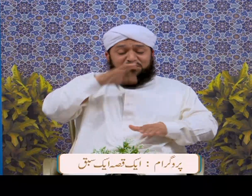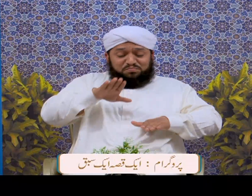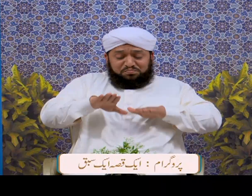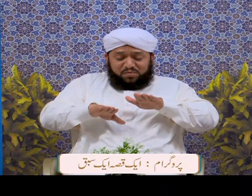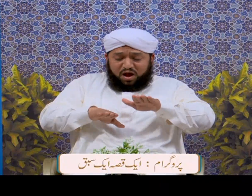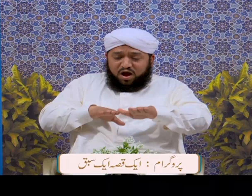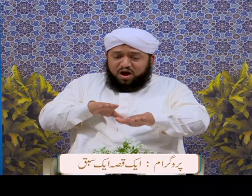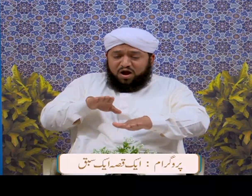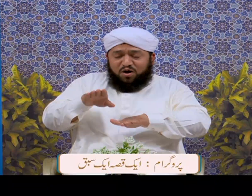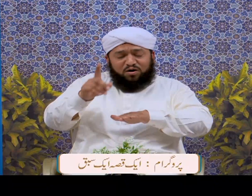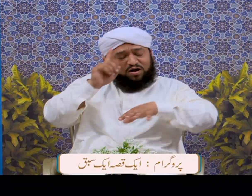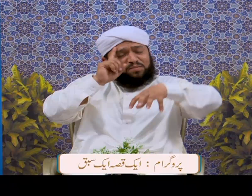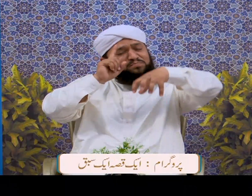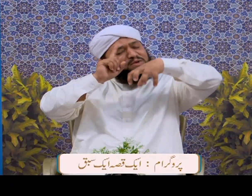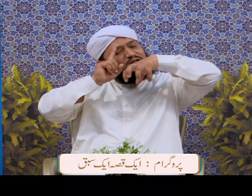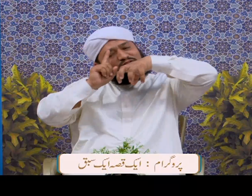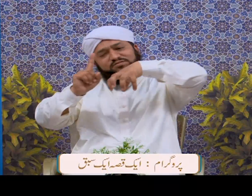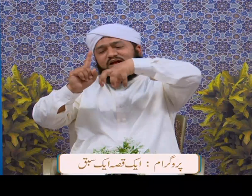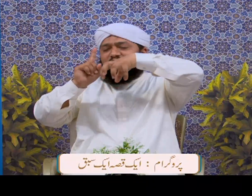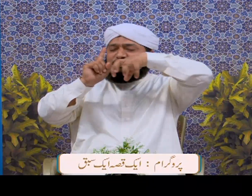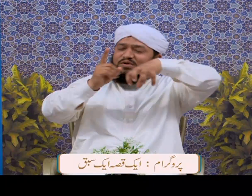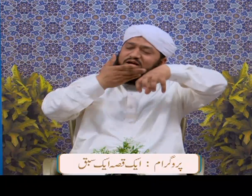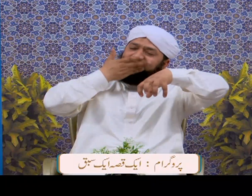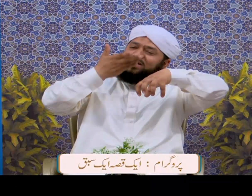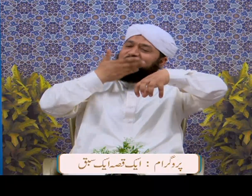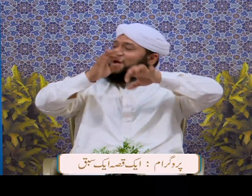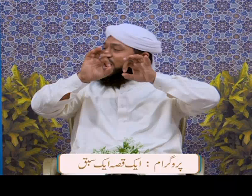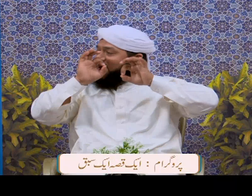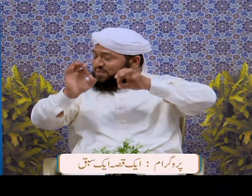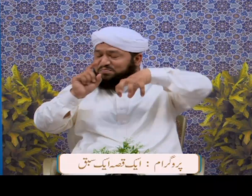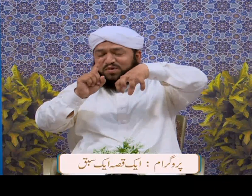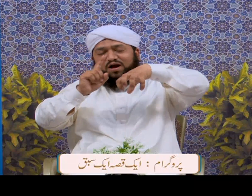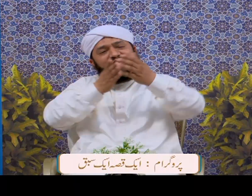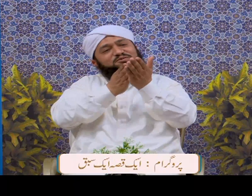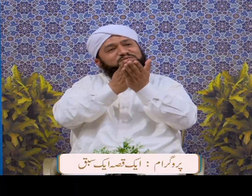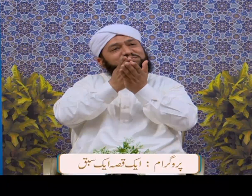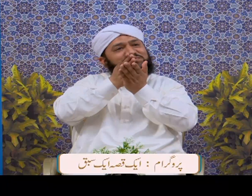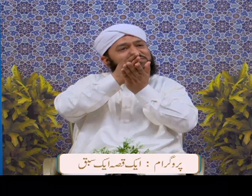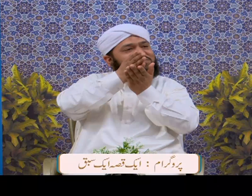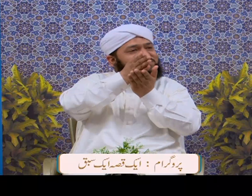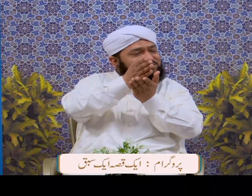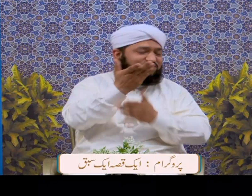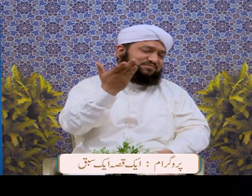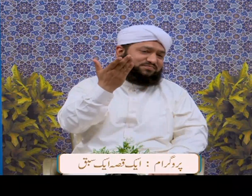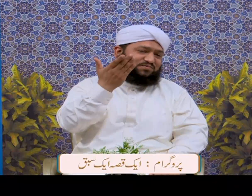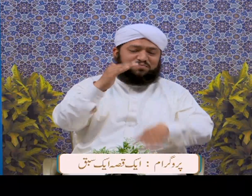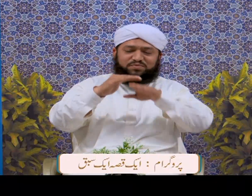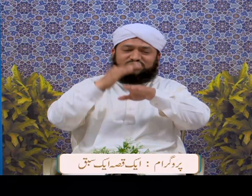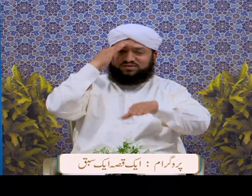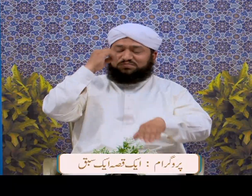بھی چلیں کہ بس مدینہ لب پر ہو اور سفر بھی مدینے کا ہو۔ پیارے اسلامی بھائیوں، واقعی